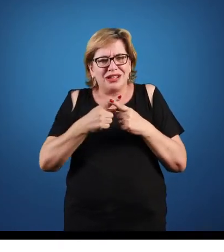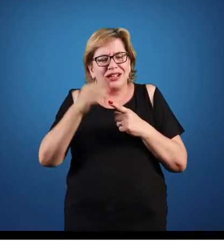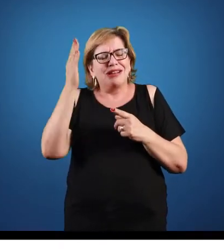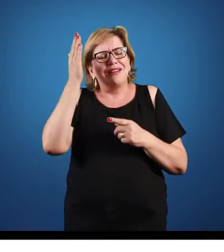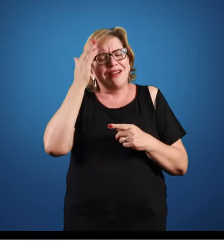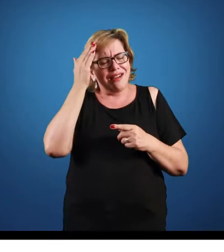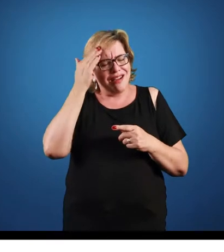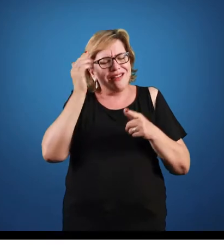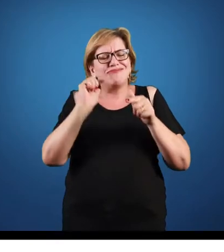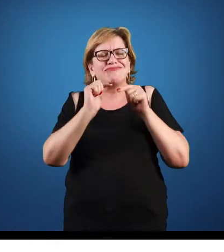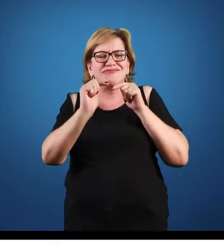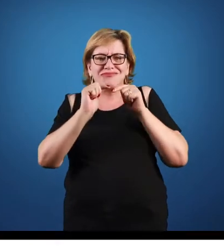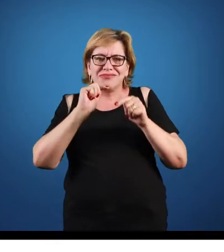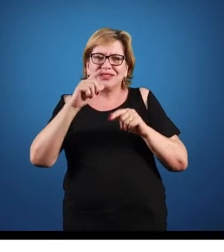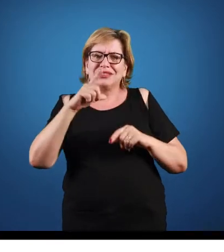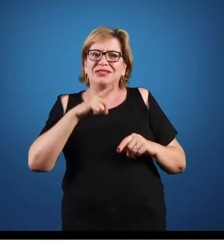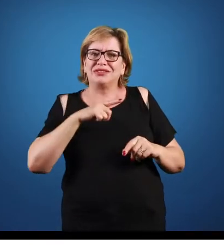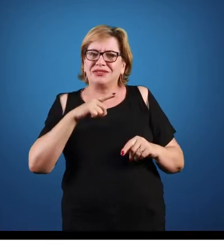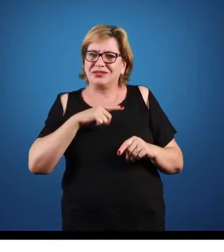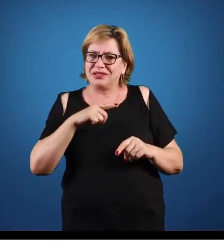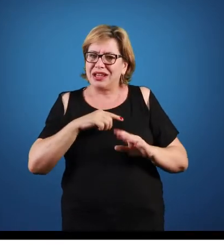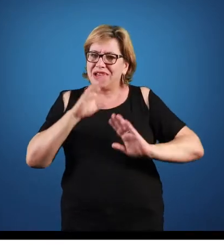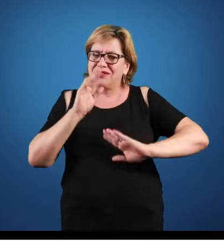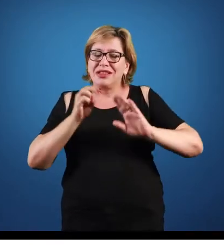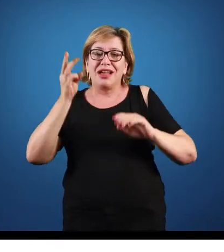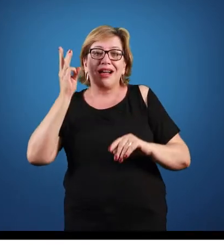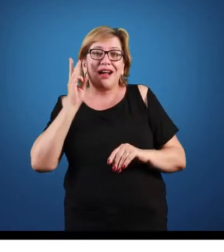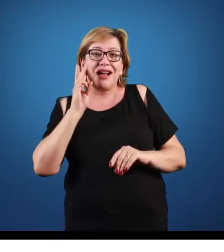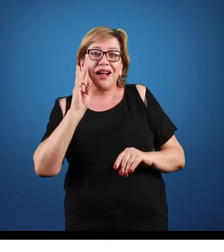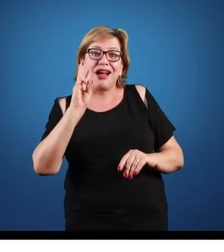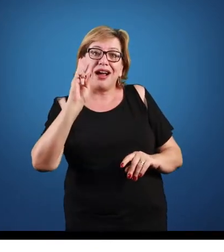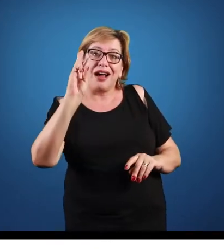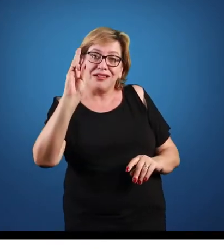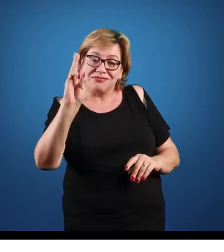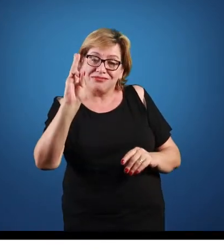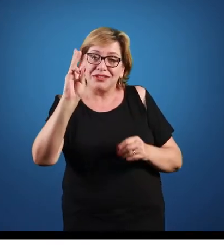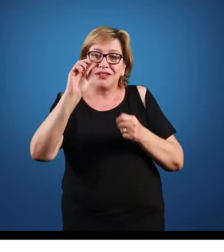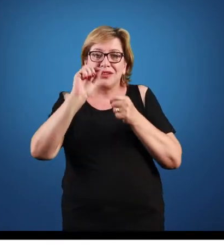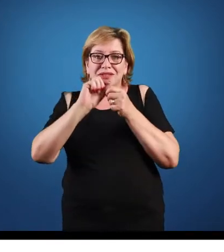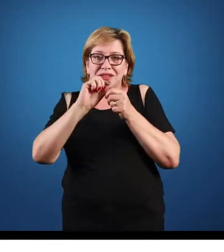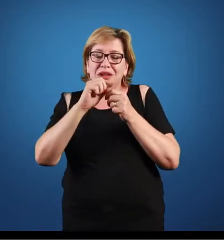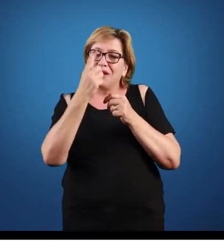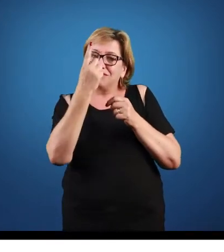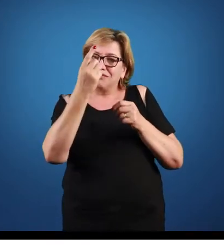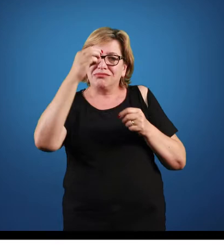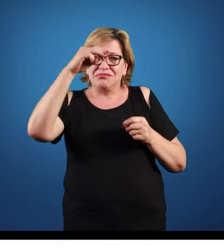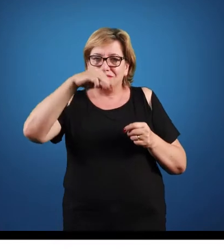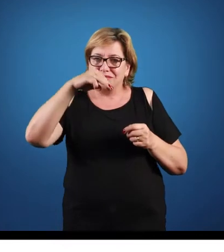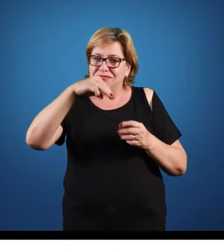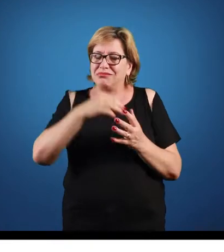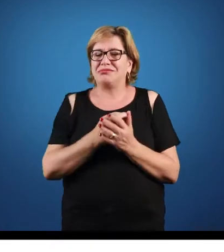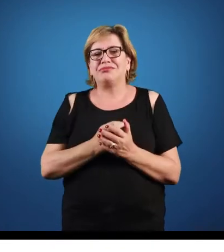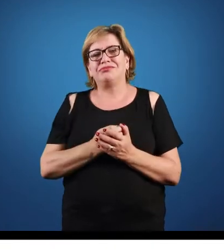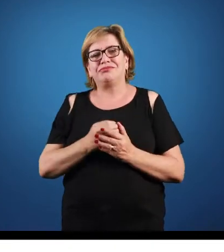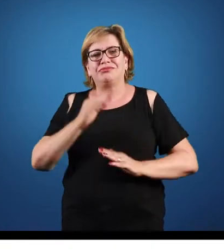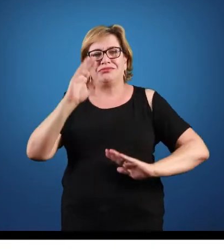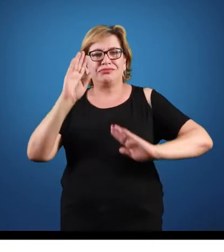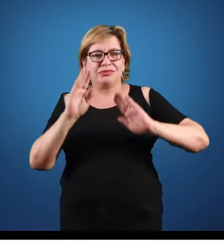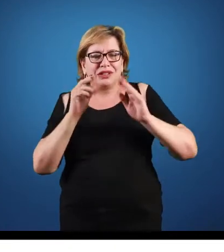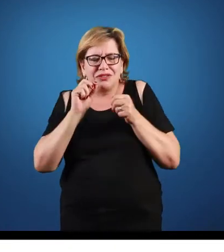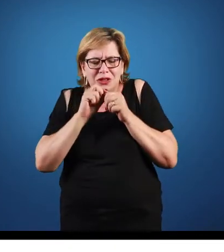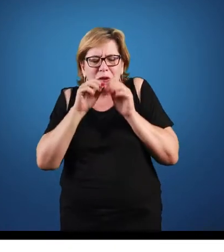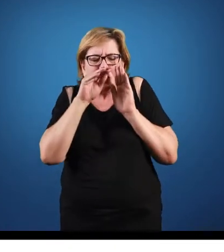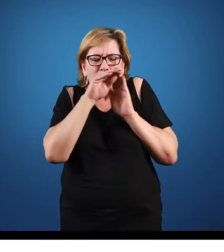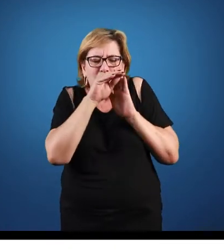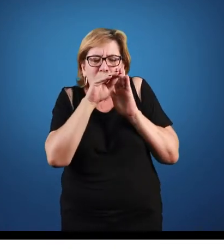no escuro nos oceanos que eu dou pessoa leva em média três dias para fazer um stop motion de um minuto no máximo 1 minuto e você tem que montar